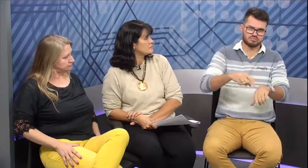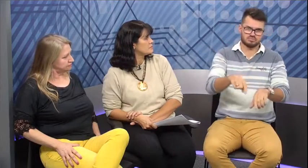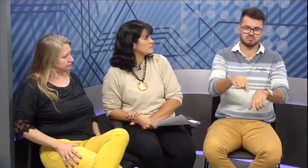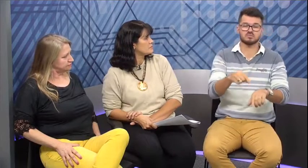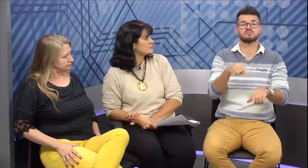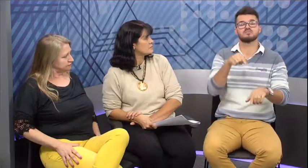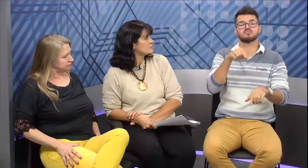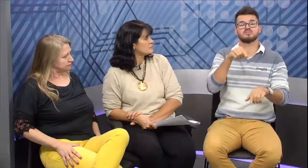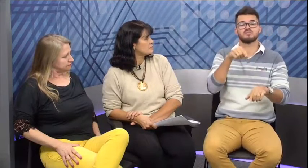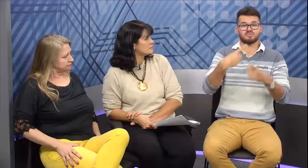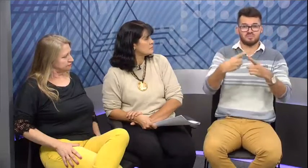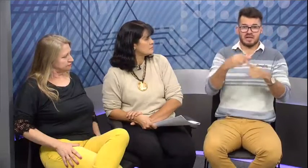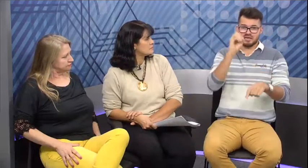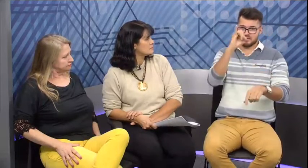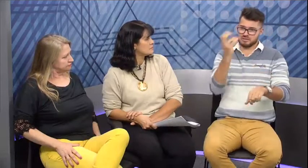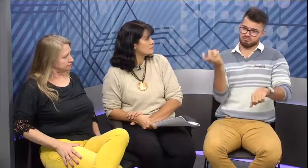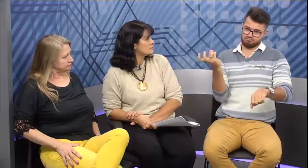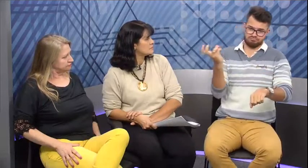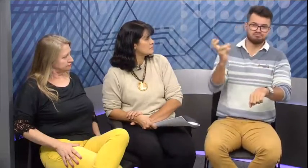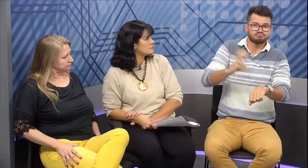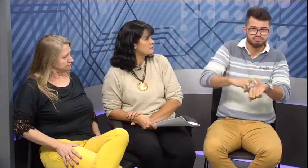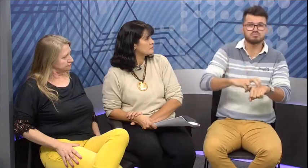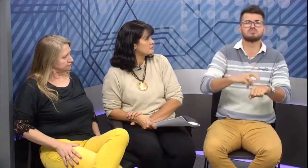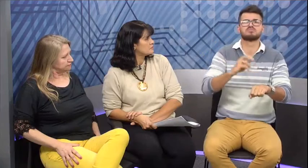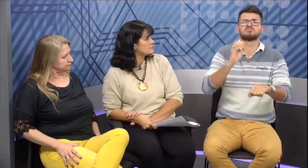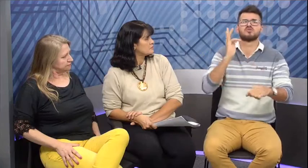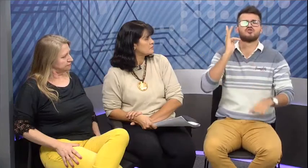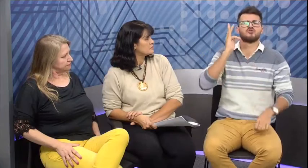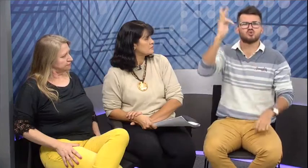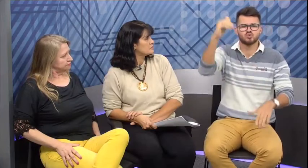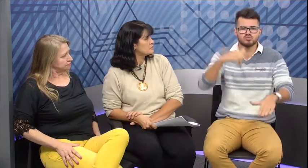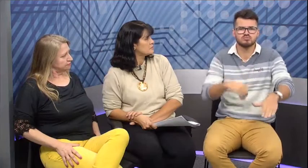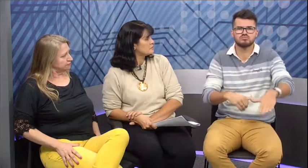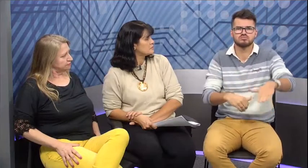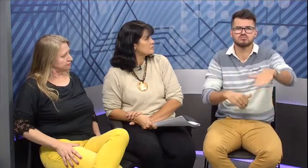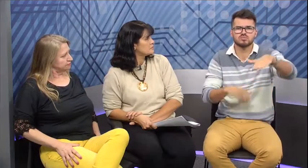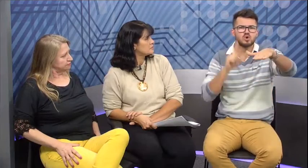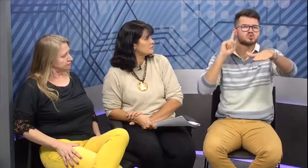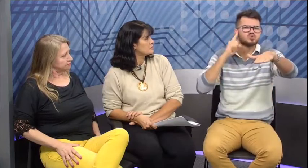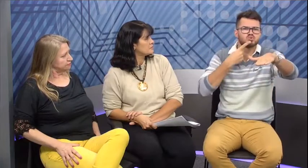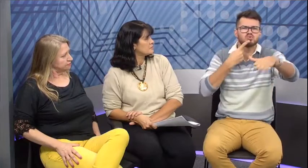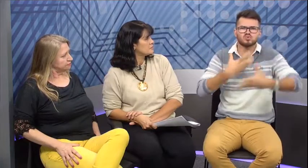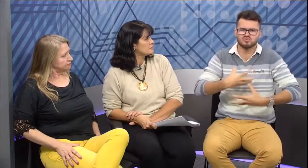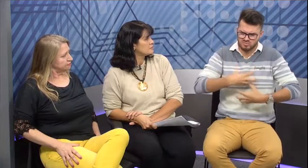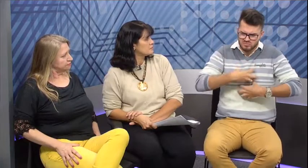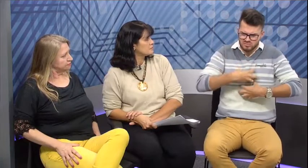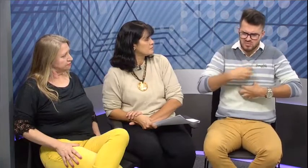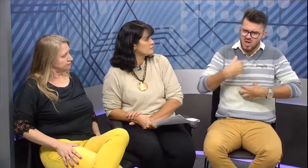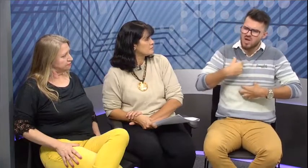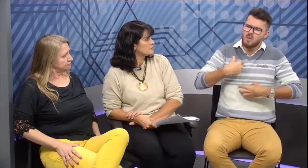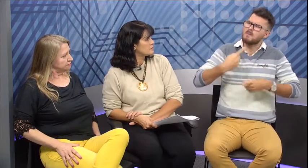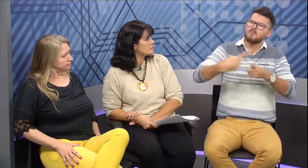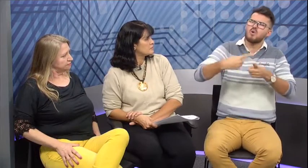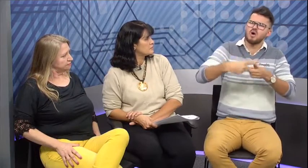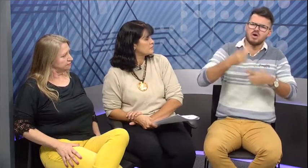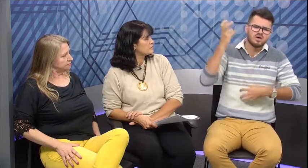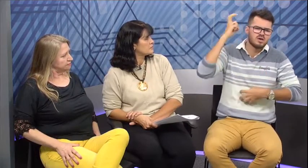né, antes de decidir pelo implante. Porque quando se decide pelo implante, né, o indivíduo ele vai crescer, ele vai